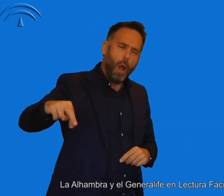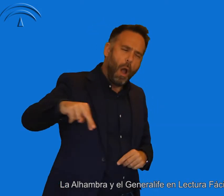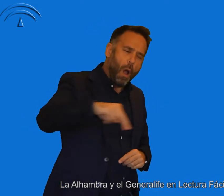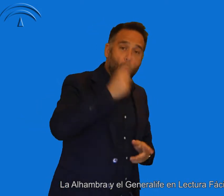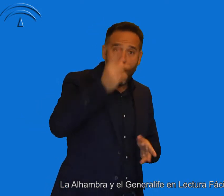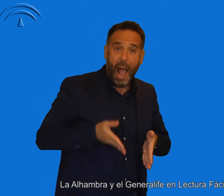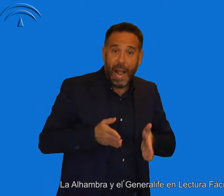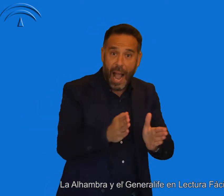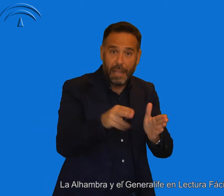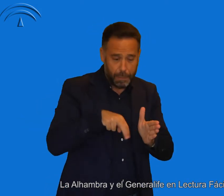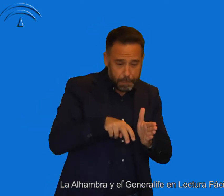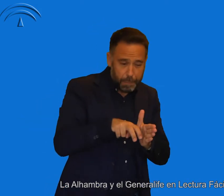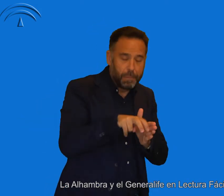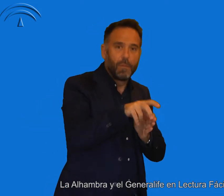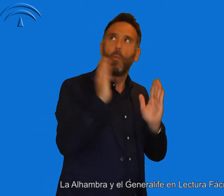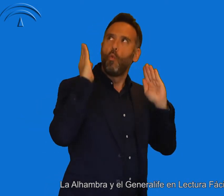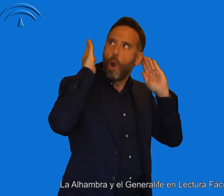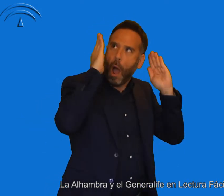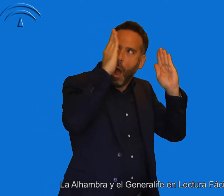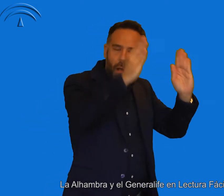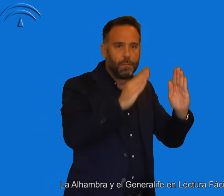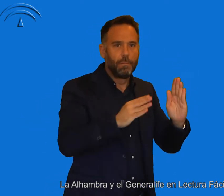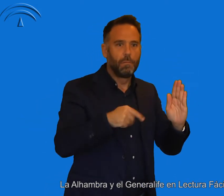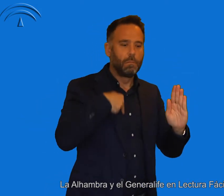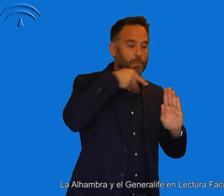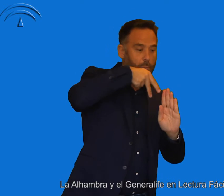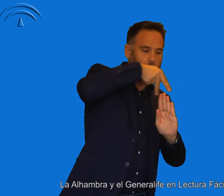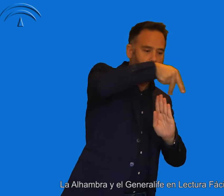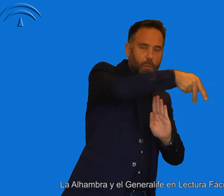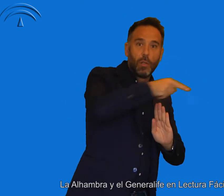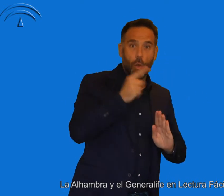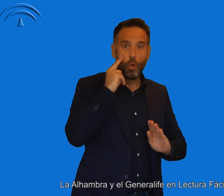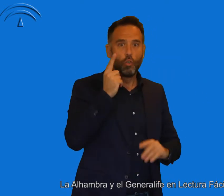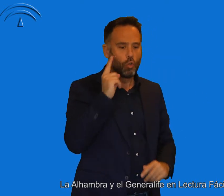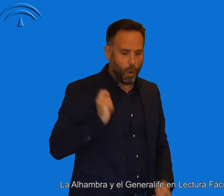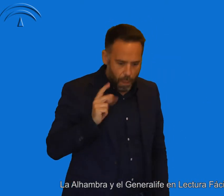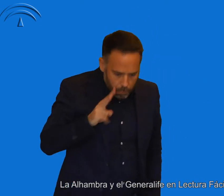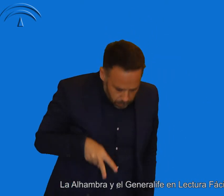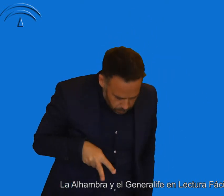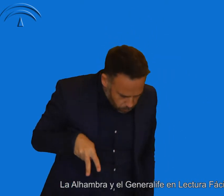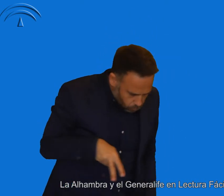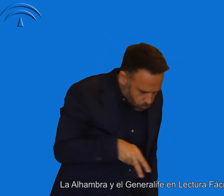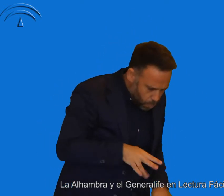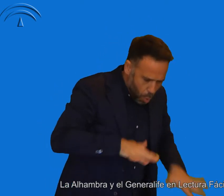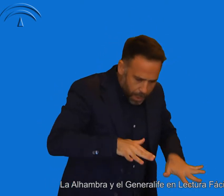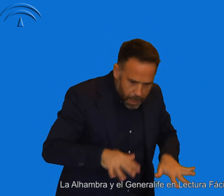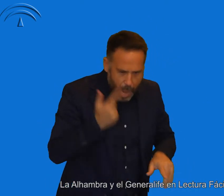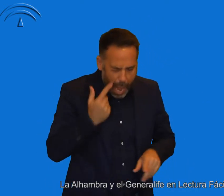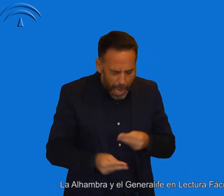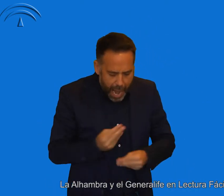armado. Después recorrían una calle, entre altas murallas. Desde los adarves, los